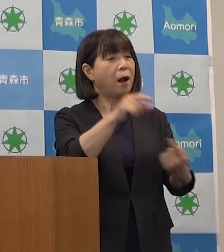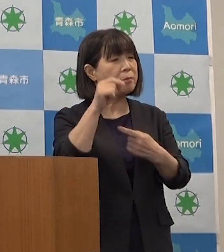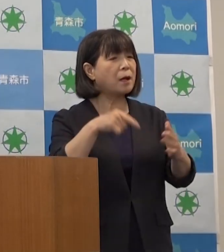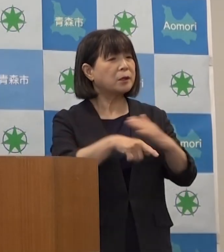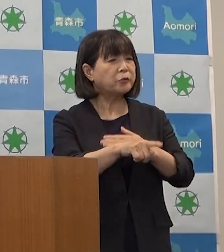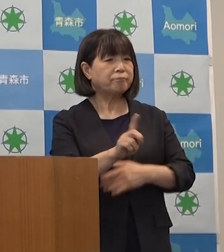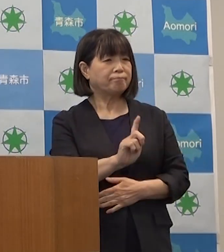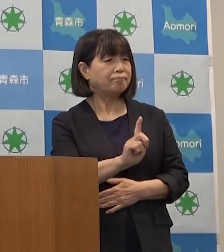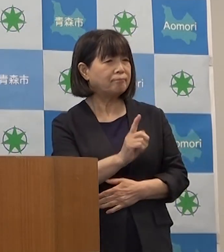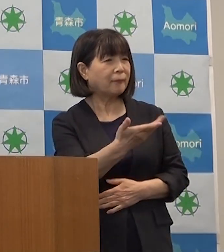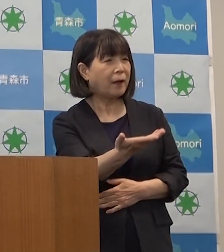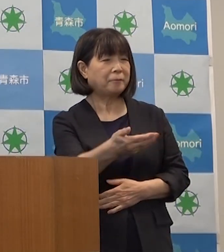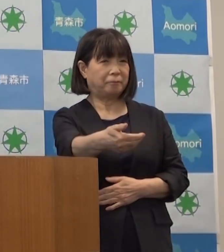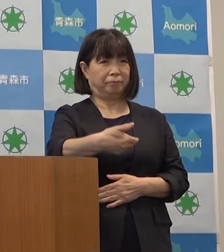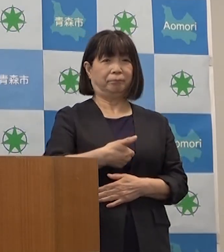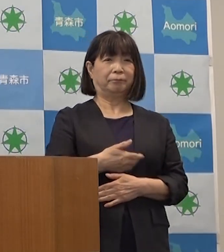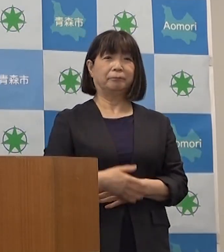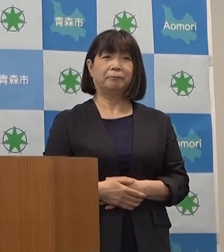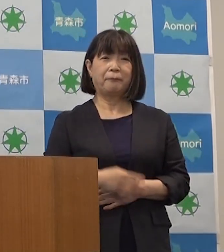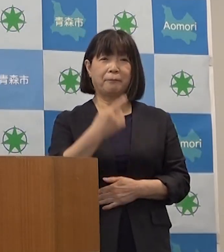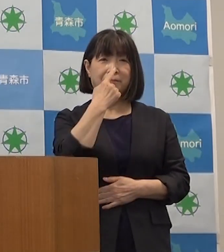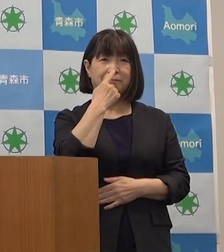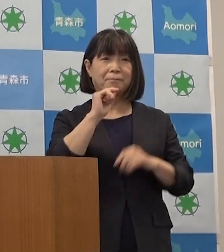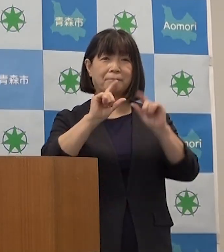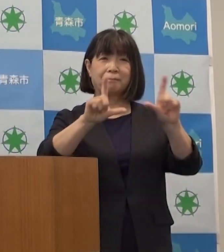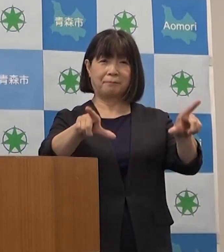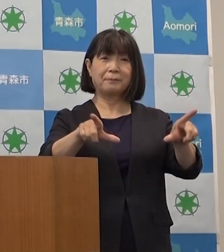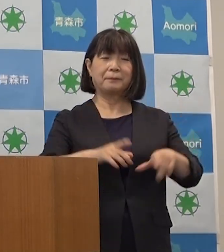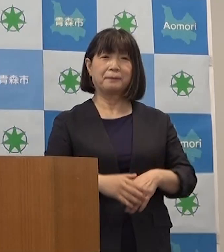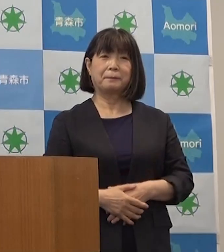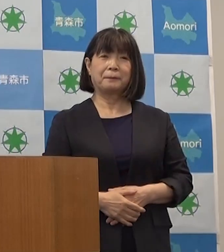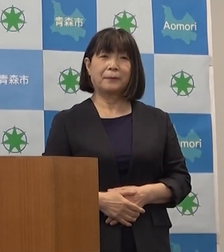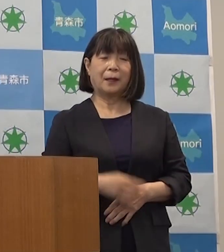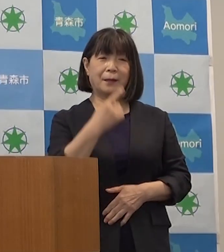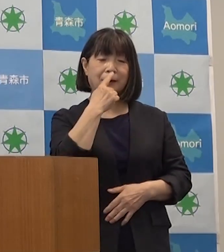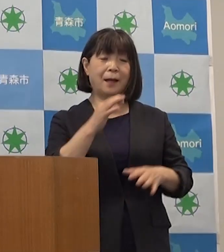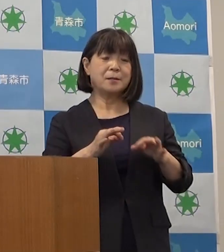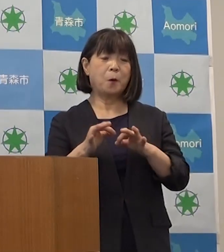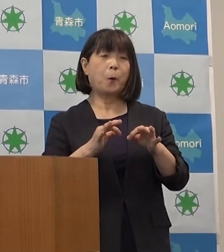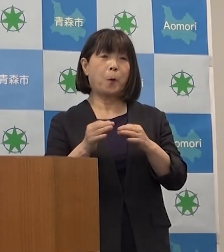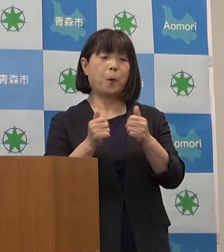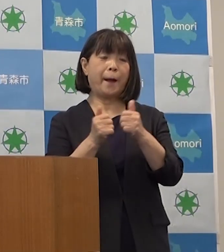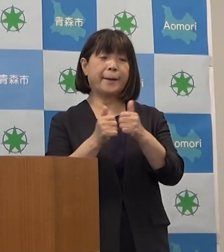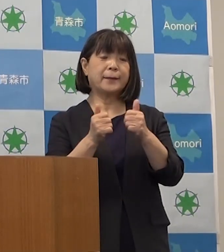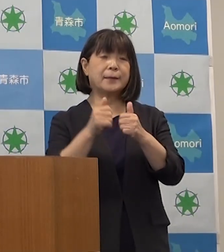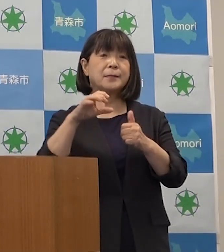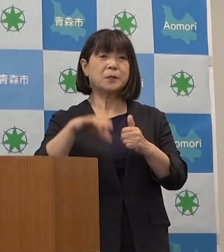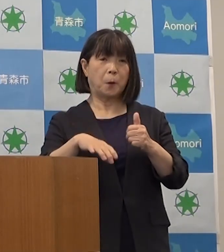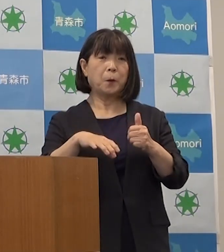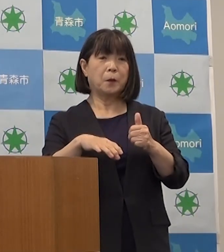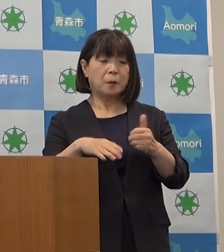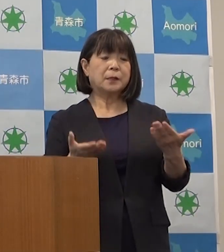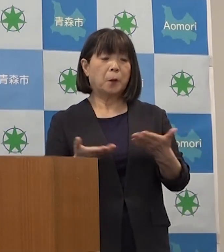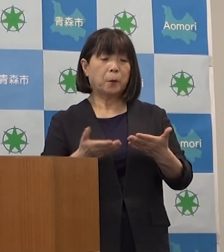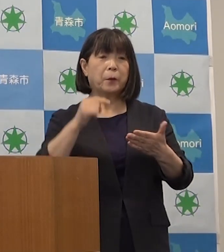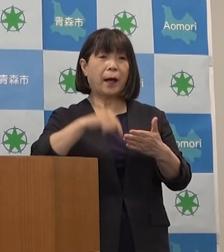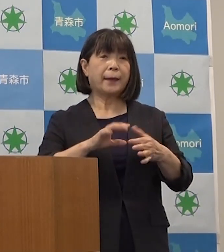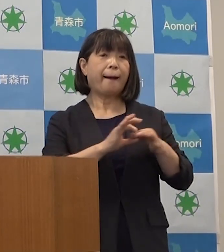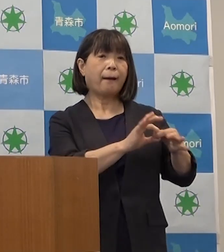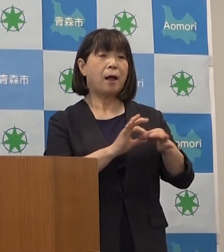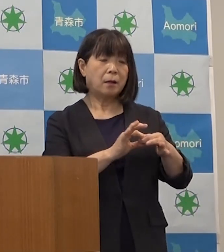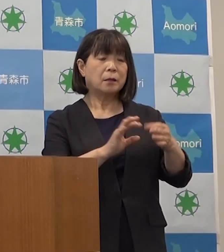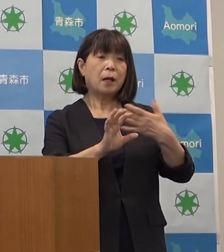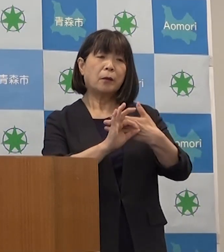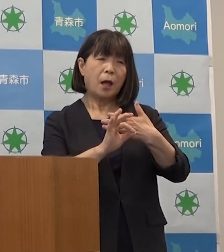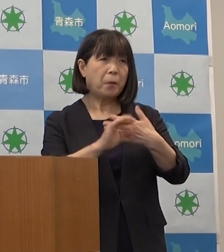か。 はい、やはりその私自身がその商工会議所の活動とかでこう関わっていく中で、例えば